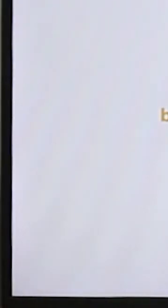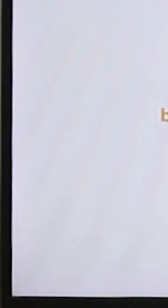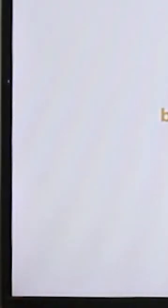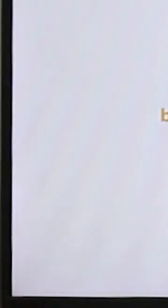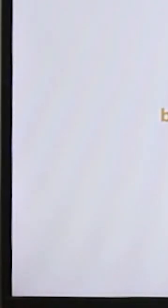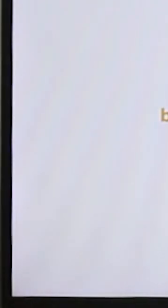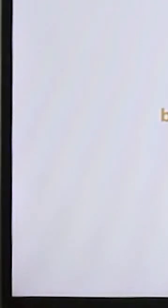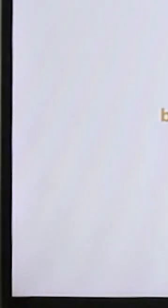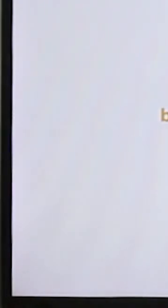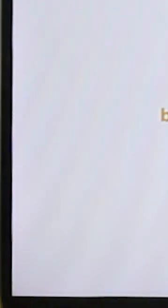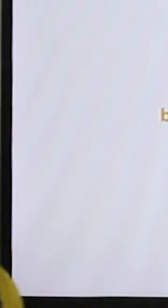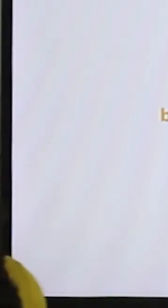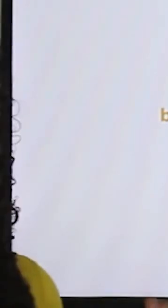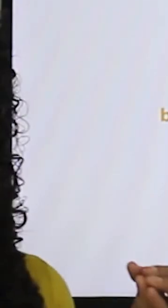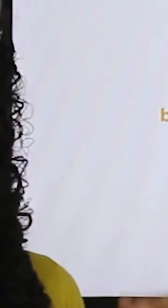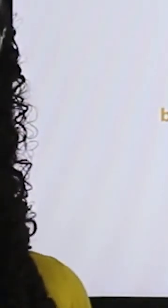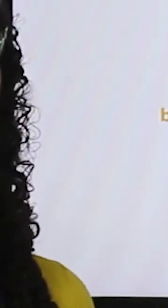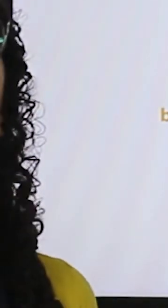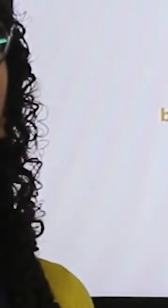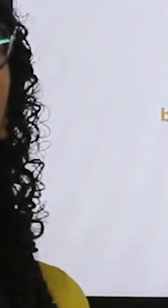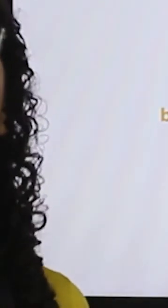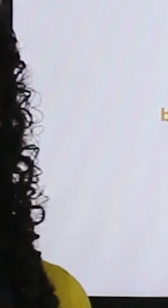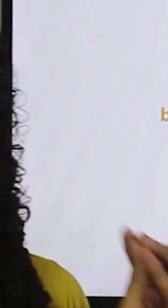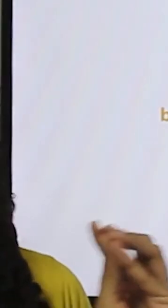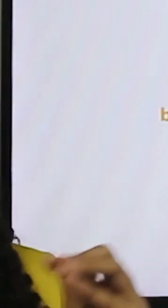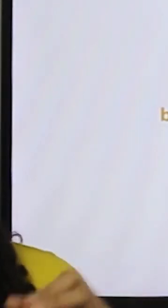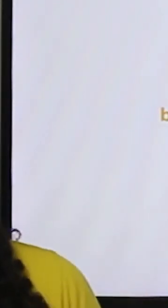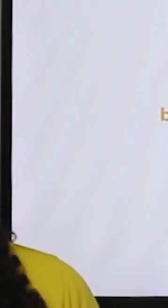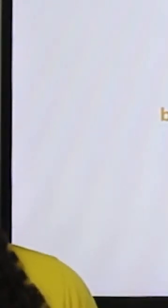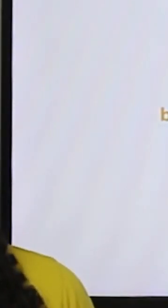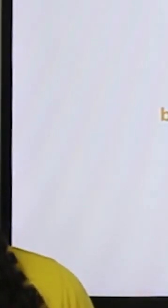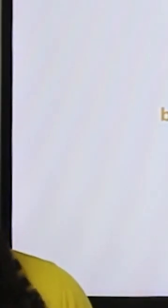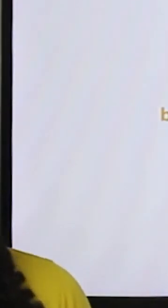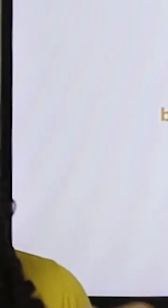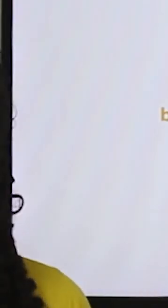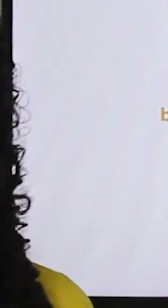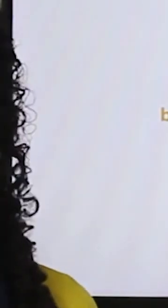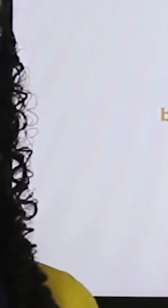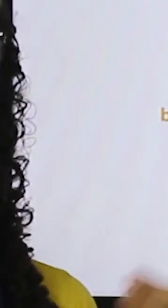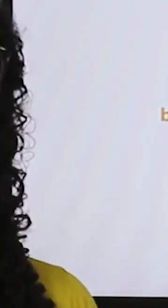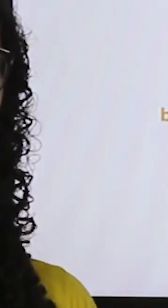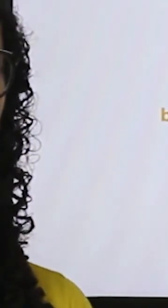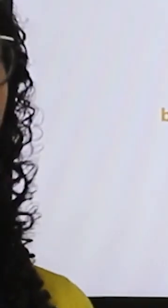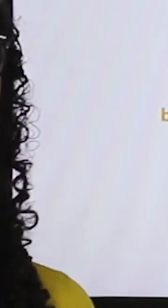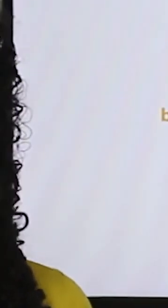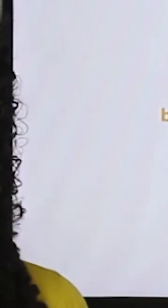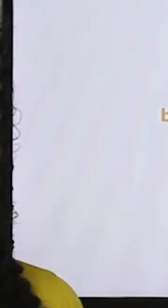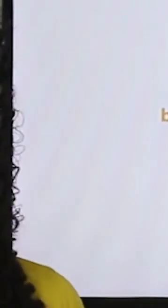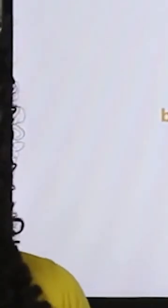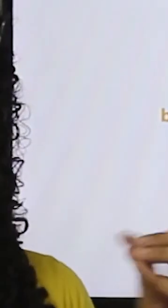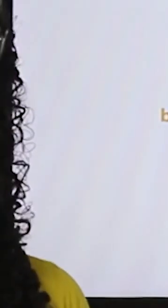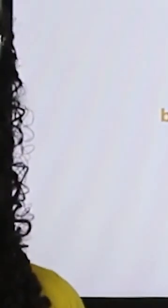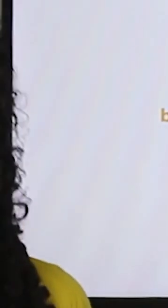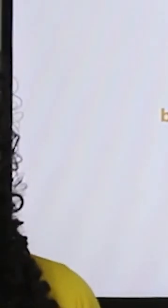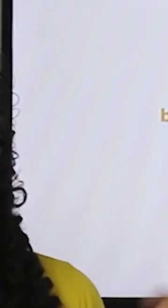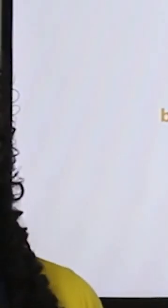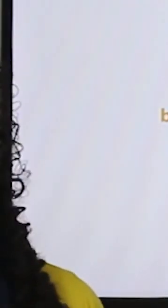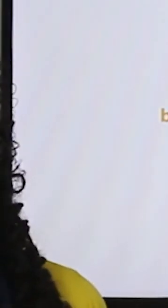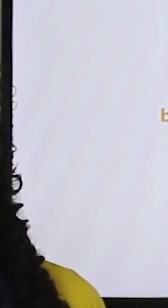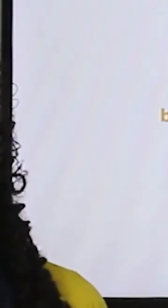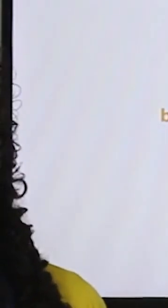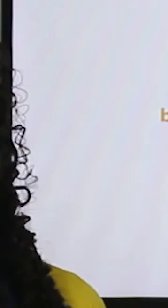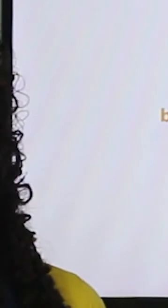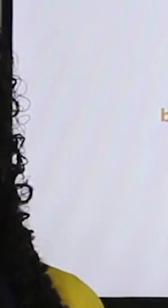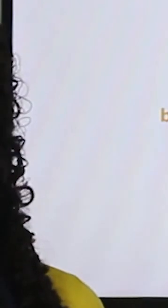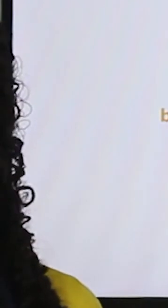aí, ó, que a definição é que tem que ser formada apenas por segmentos de reta, tem que ser figuras fechadas e tem